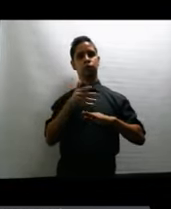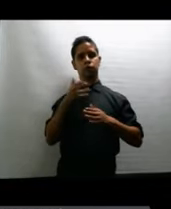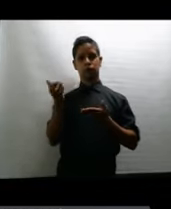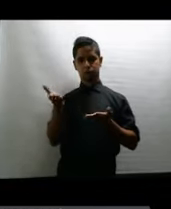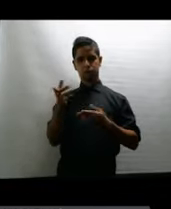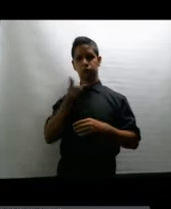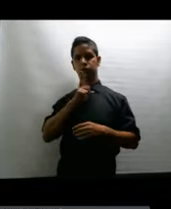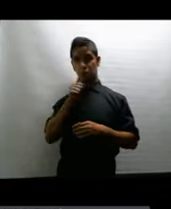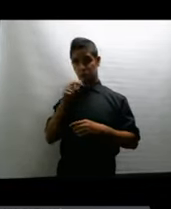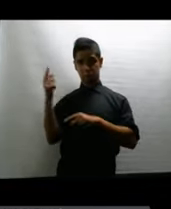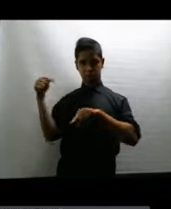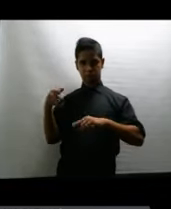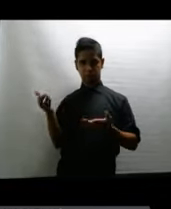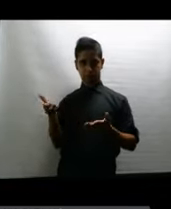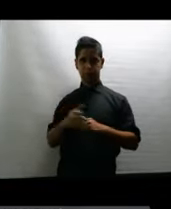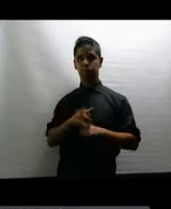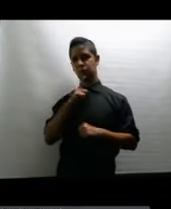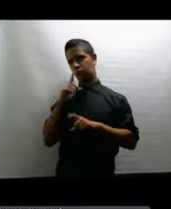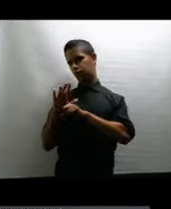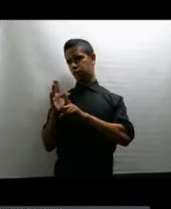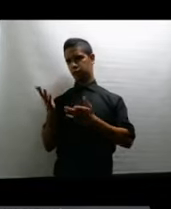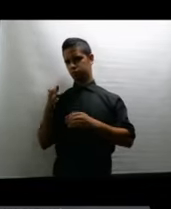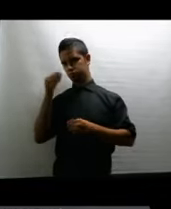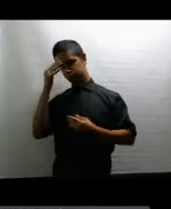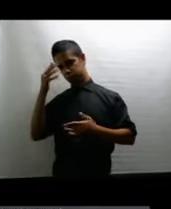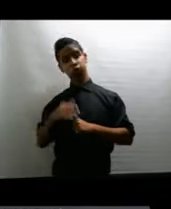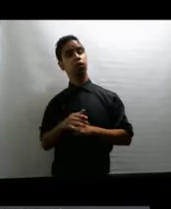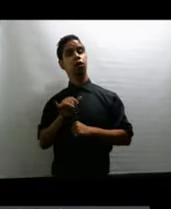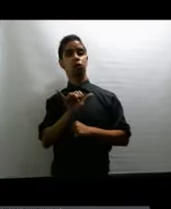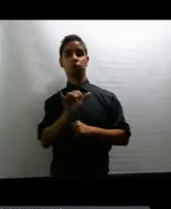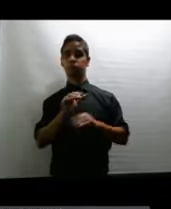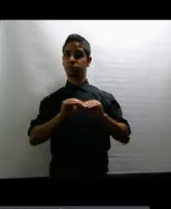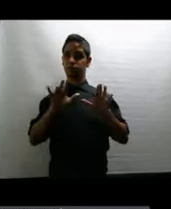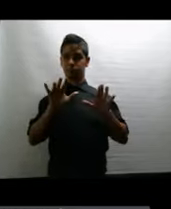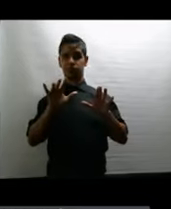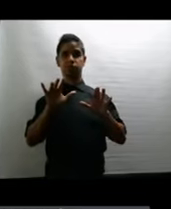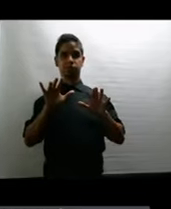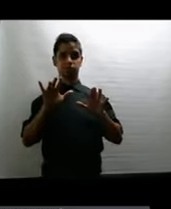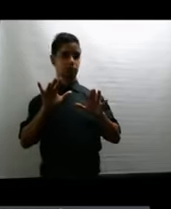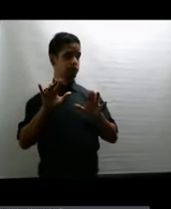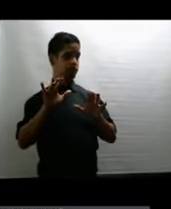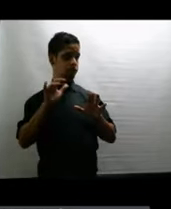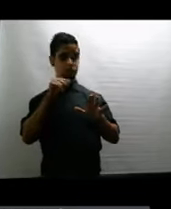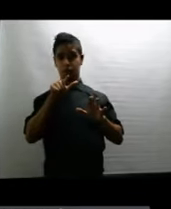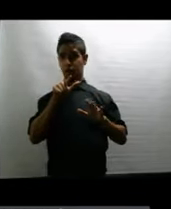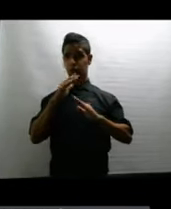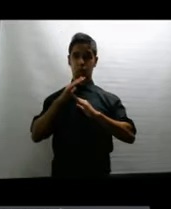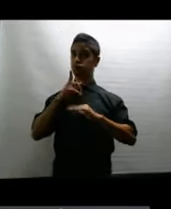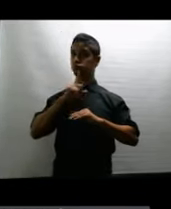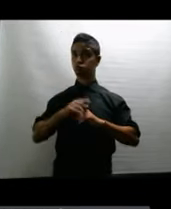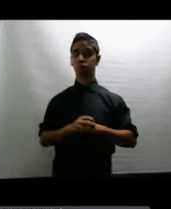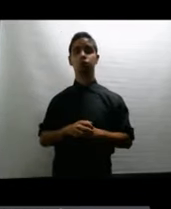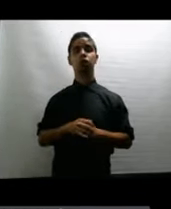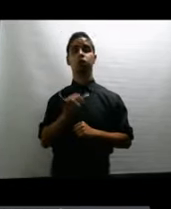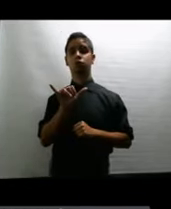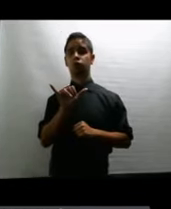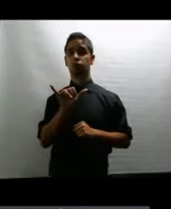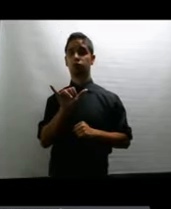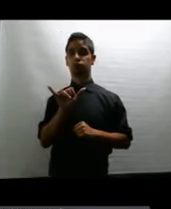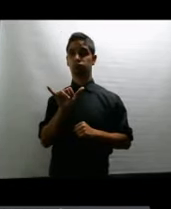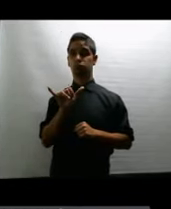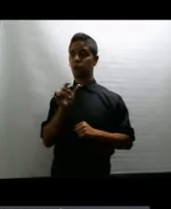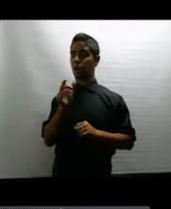Sí. Y este... Ya es fan de aquí. Y entonces, claro, pues fue fabulosa. Imagínate. Y entonces, pues nada, pues lo que